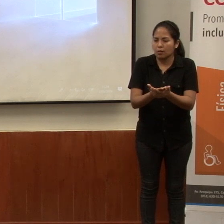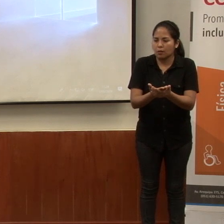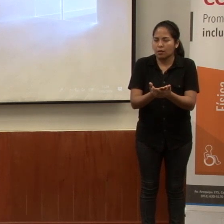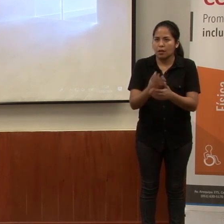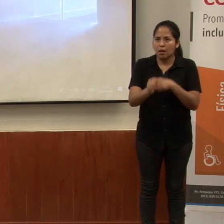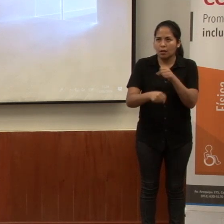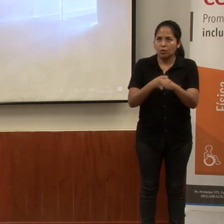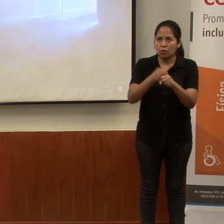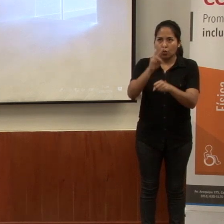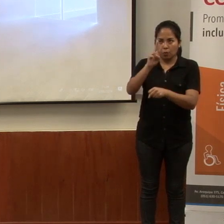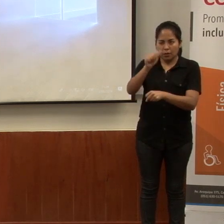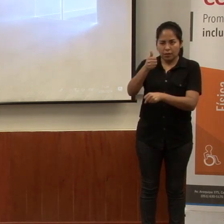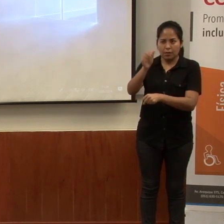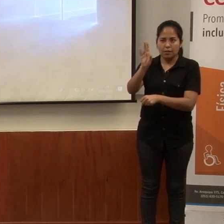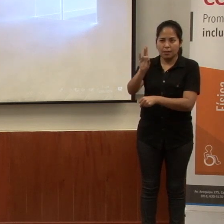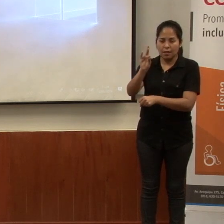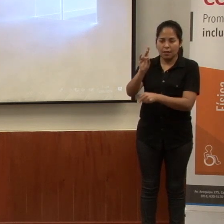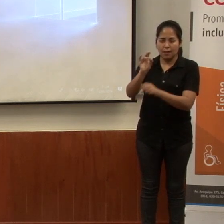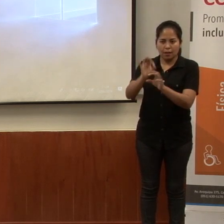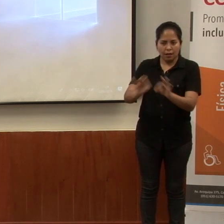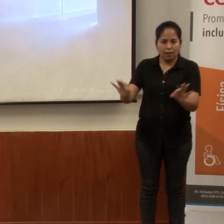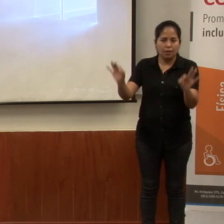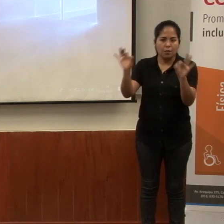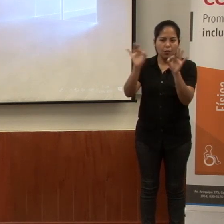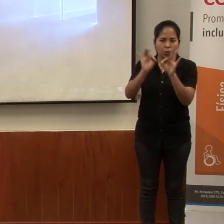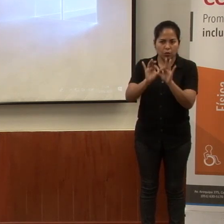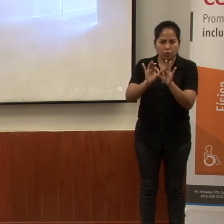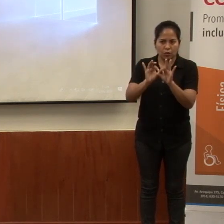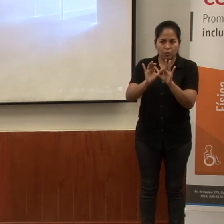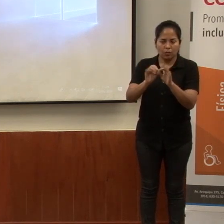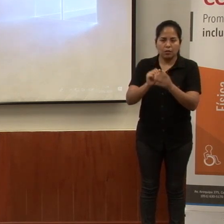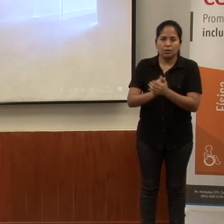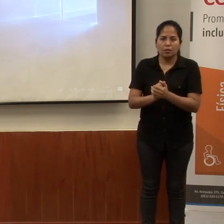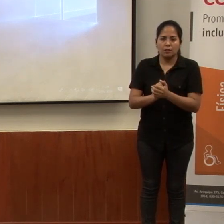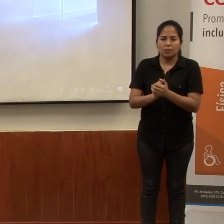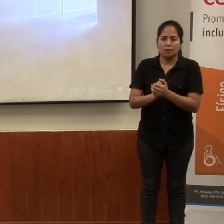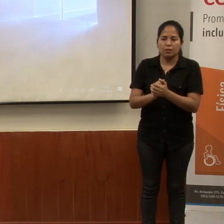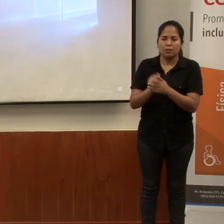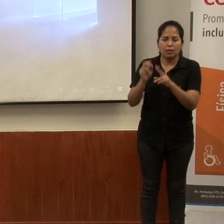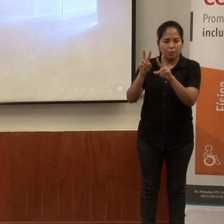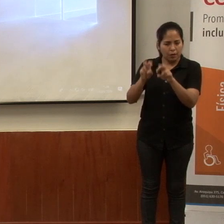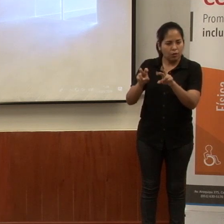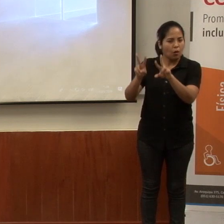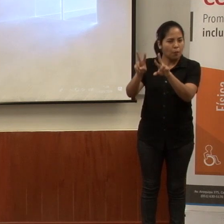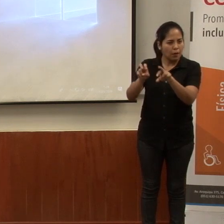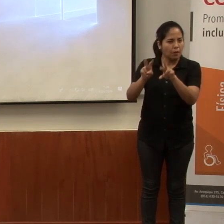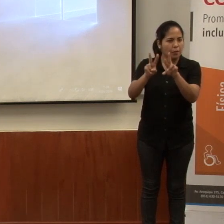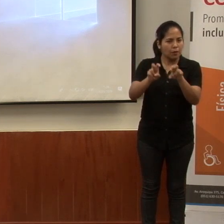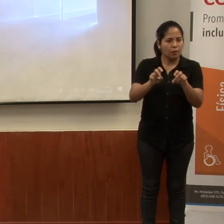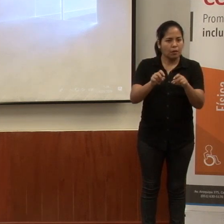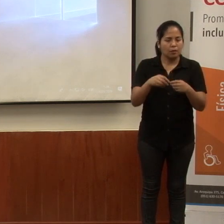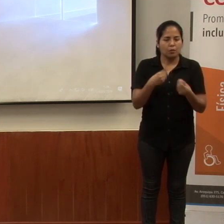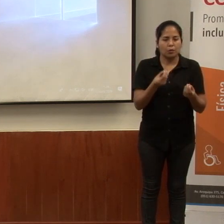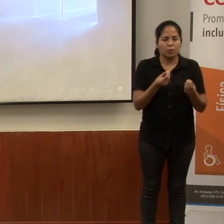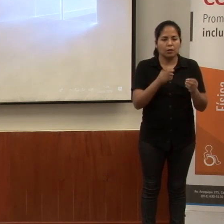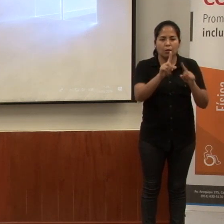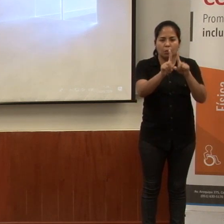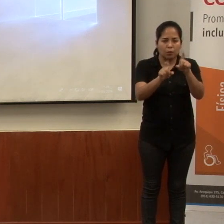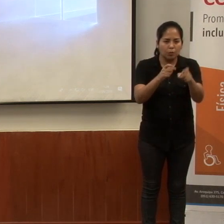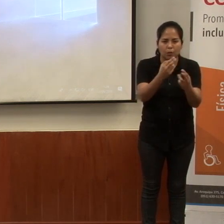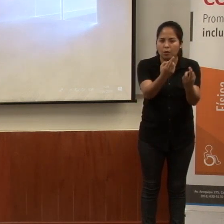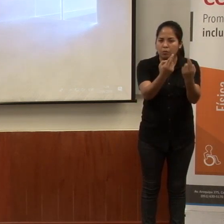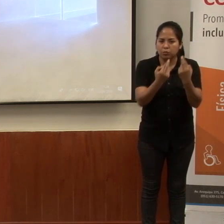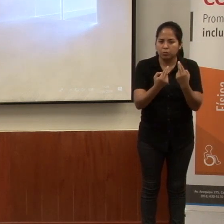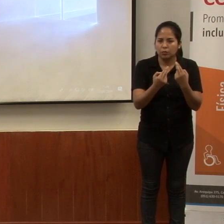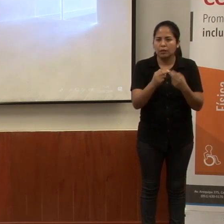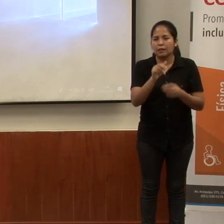año 2017 le dimos la importancia al tema de la certificación. Porque las encuestas, modelos van, modelos vienen, que el